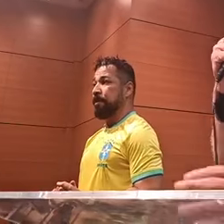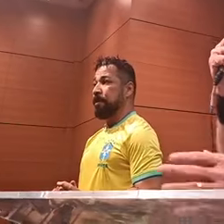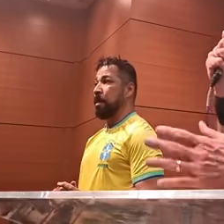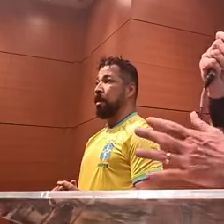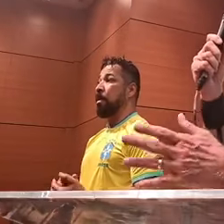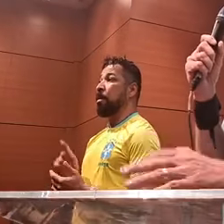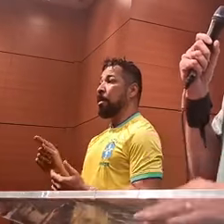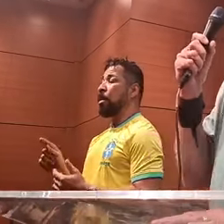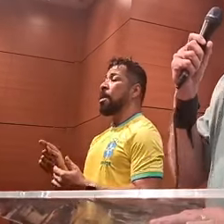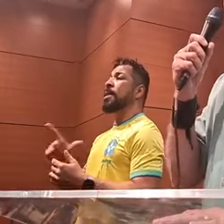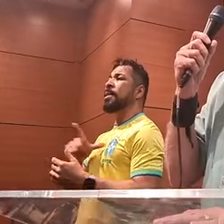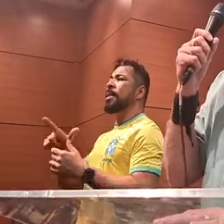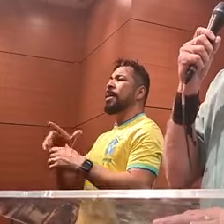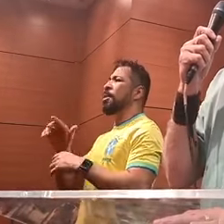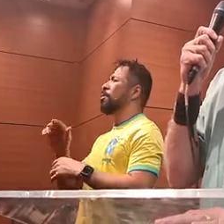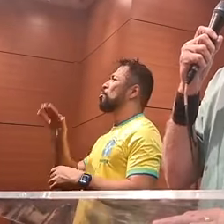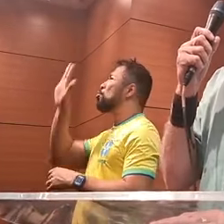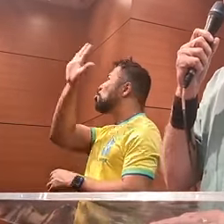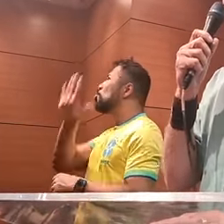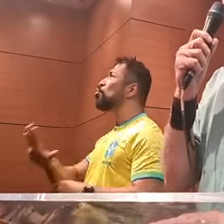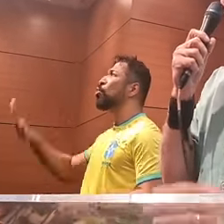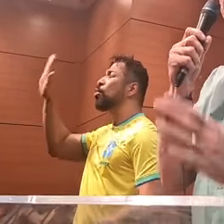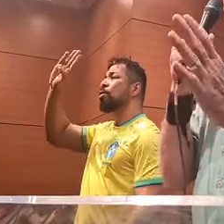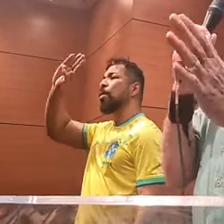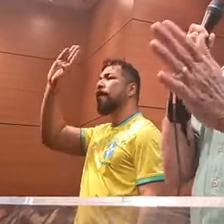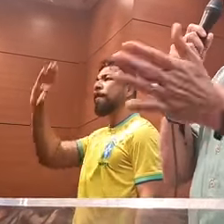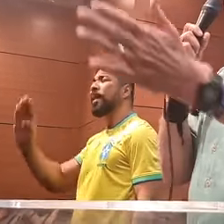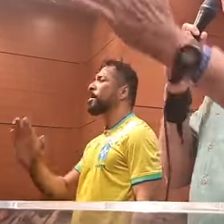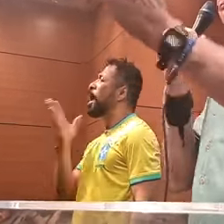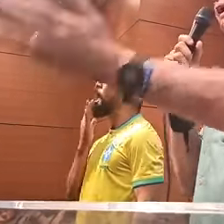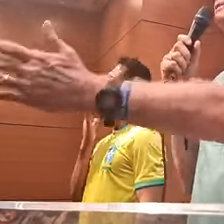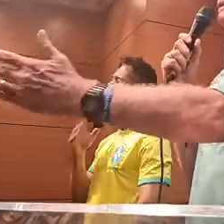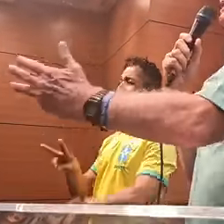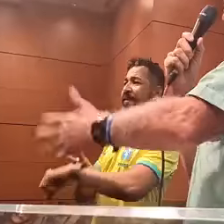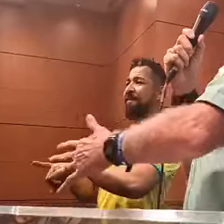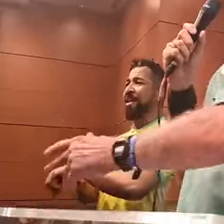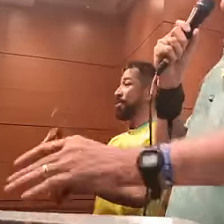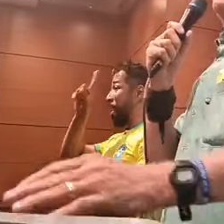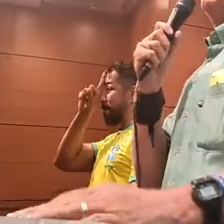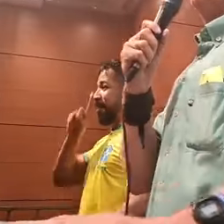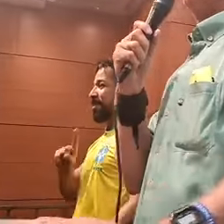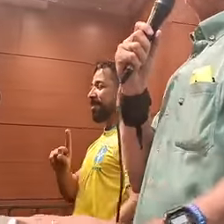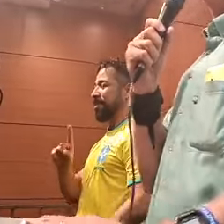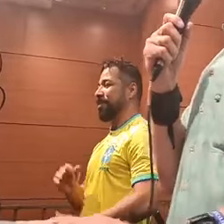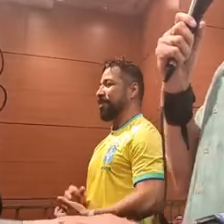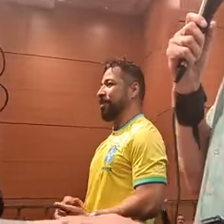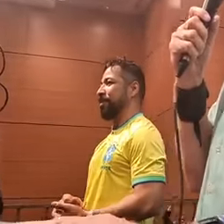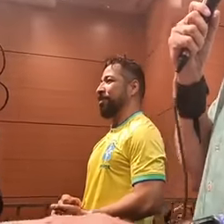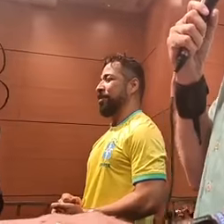é que se denomine por todo o Brasil as cores verde e amarela.